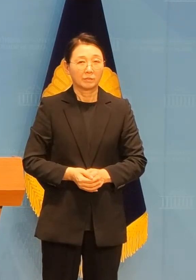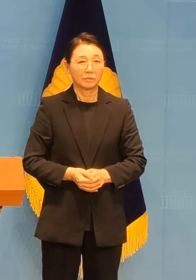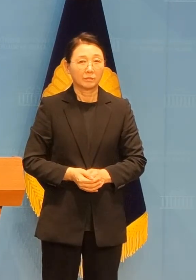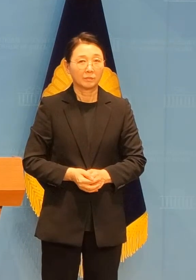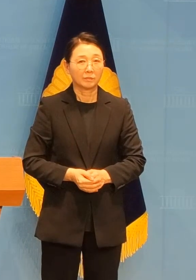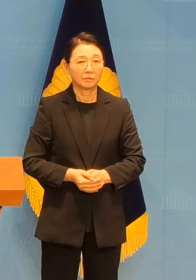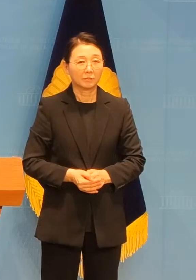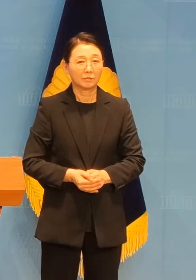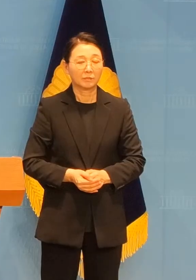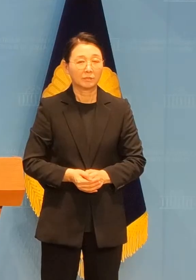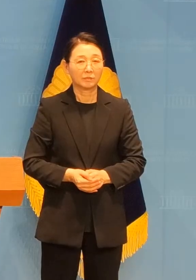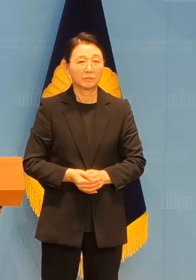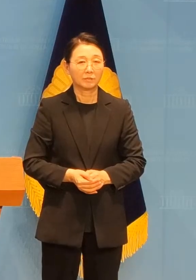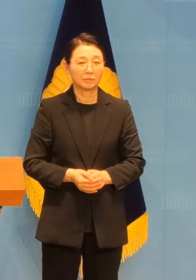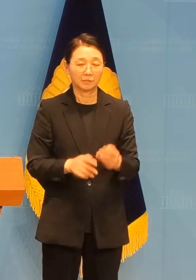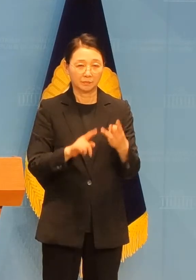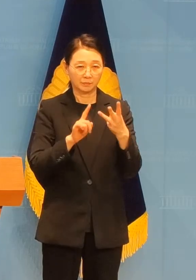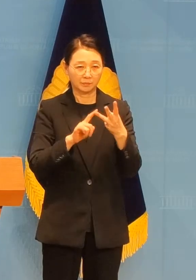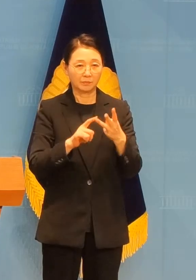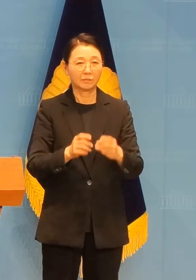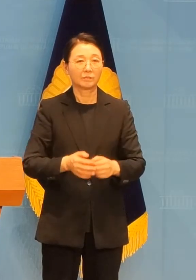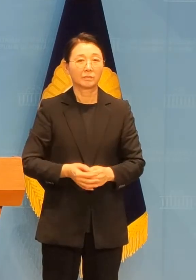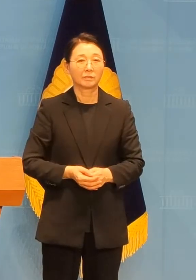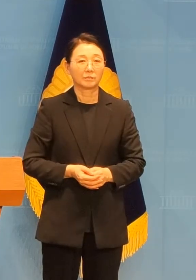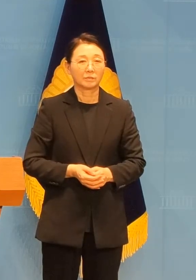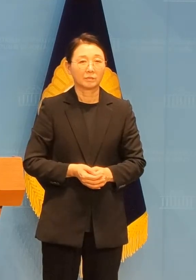네, 이어서 마지막 브리핑 진행하겠습니다.